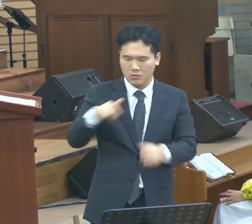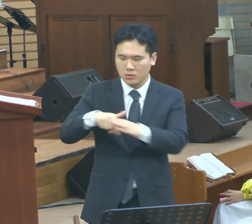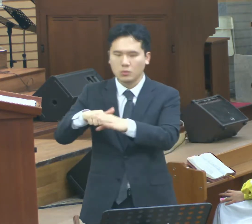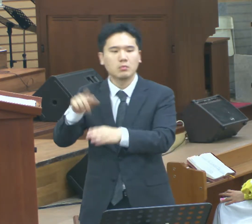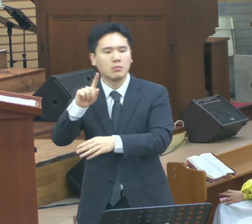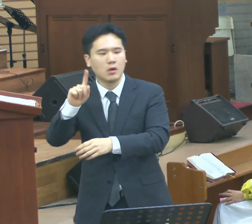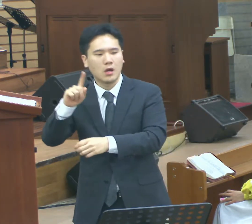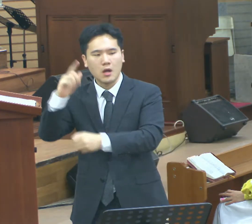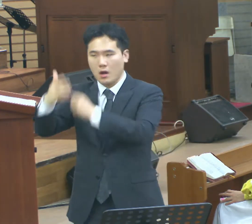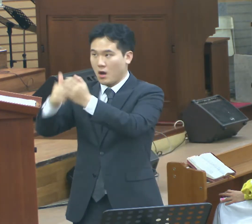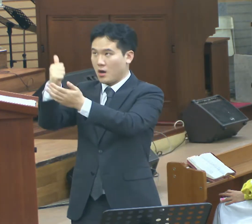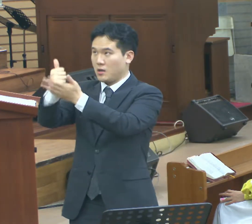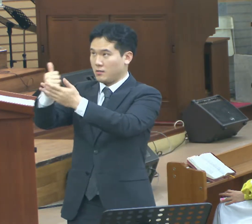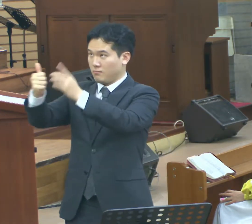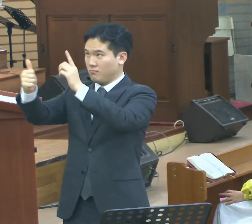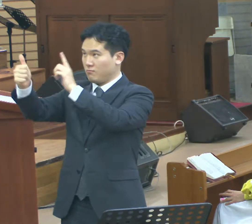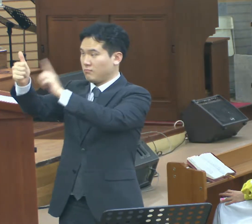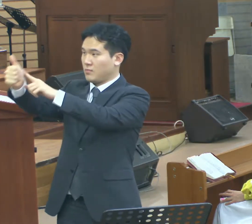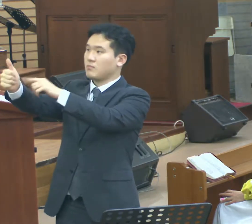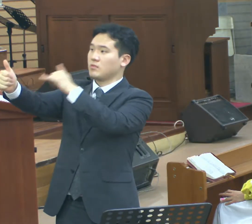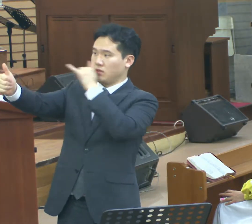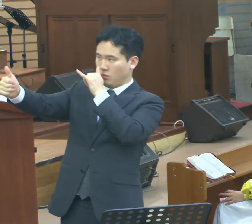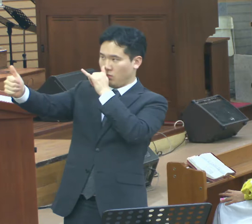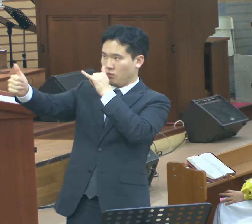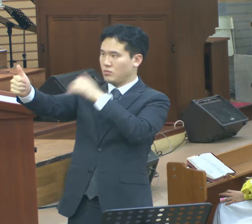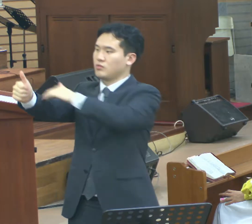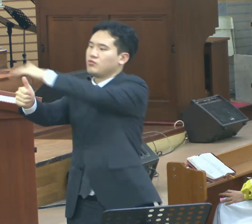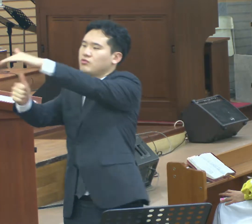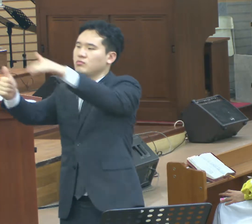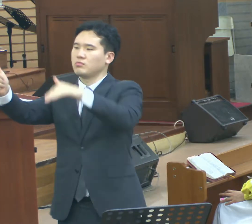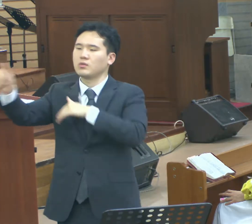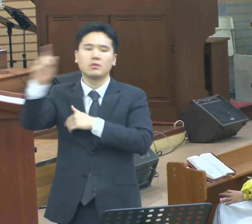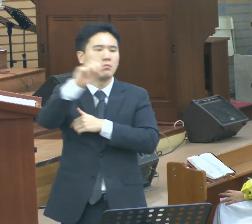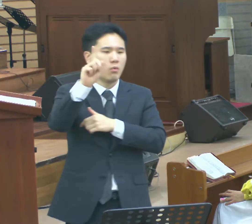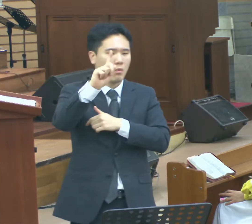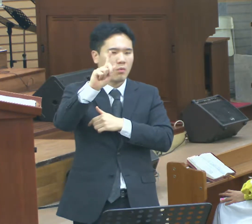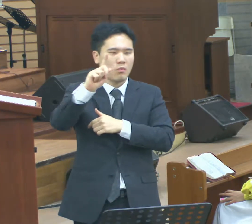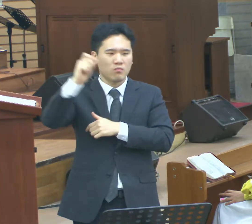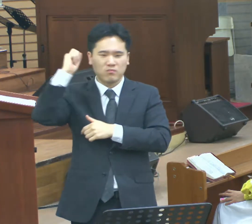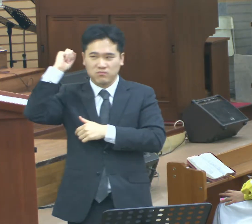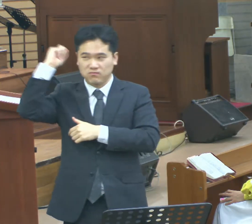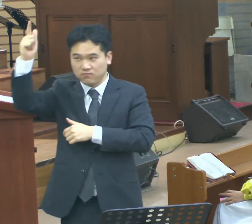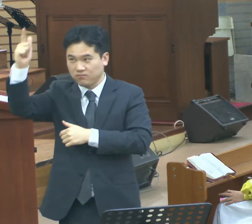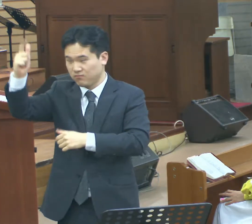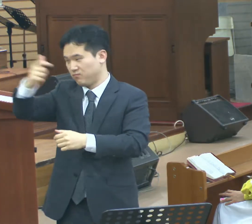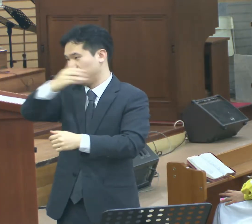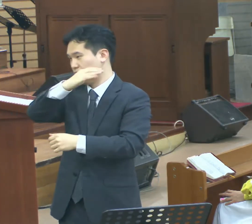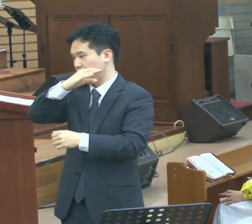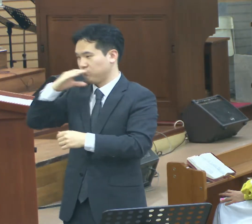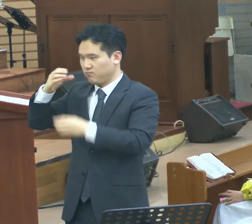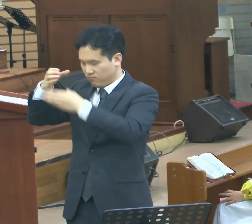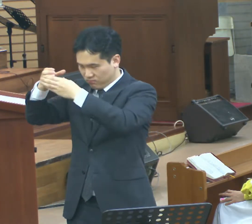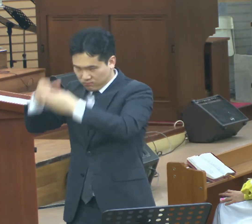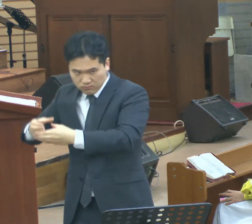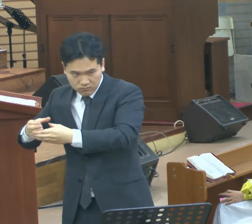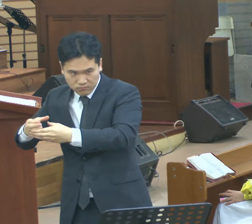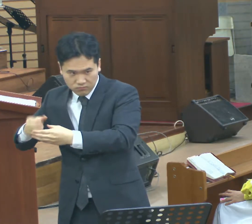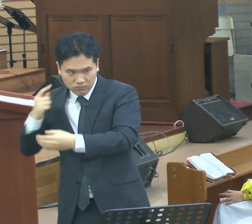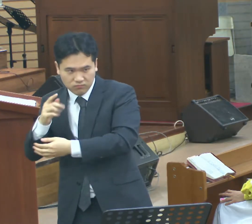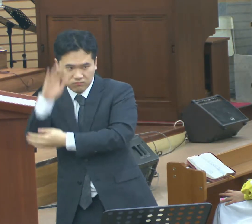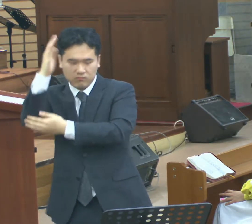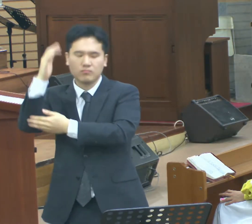계시고 옆에 존귀와 위엄이 있는 거예요. 그 점에서 이방신과 차이가 있는